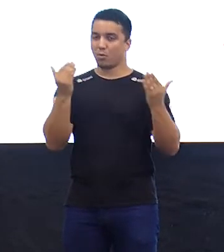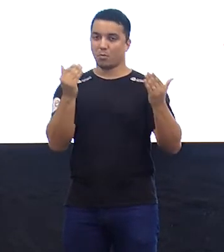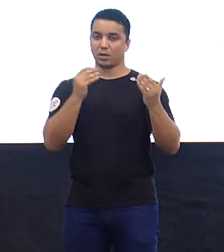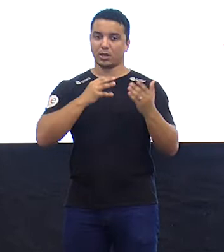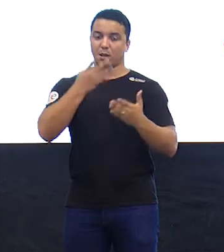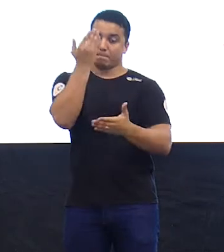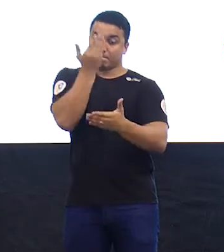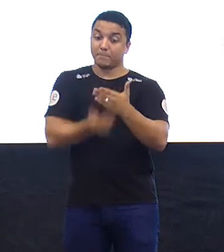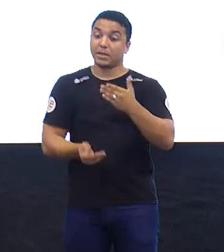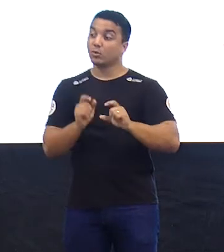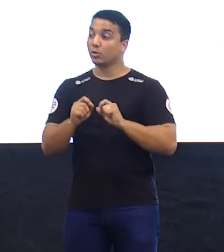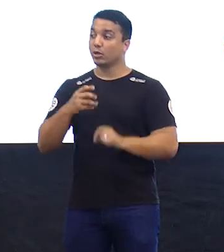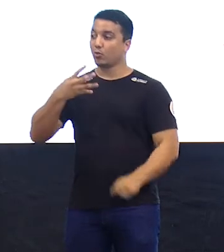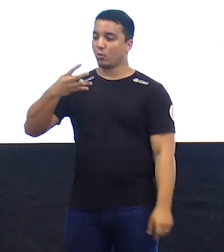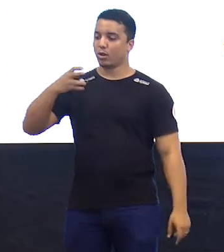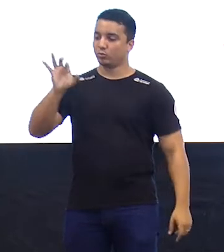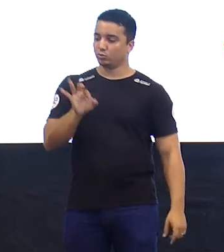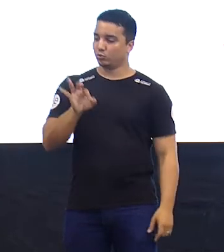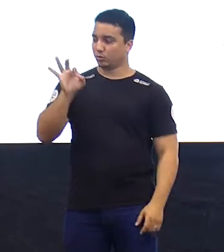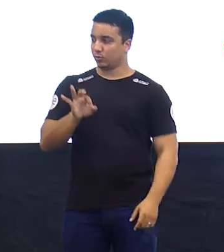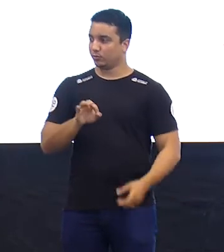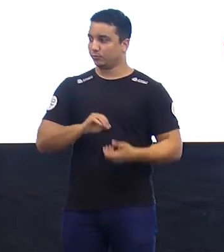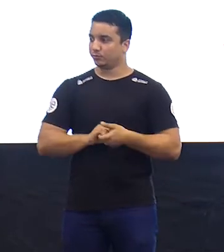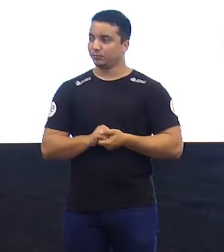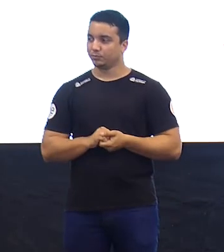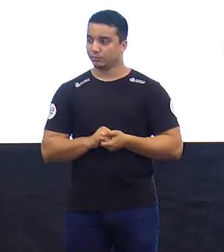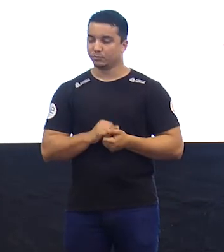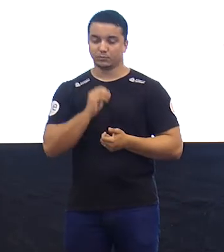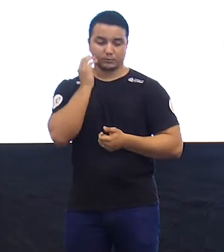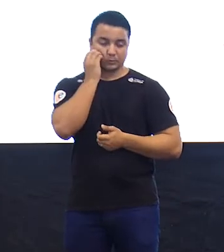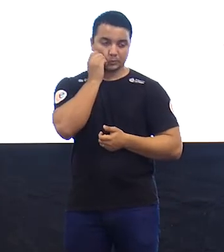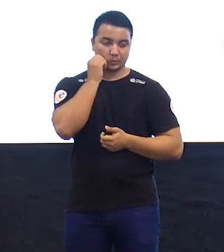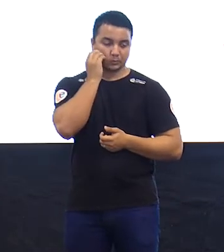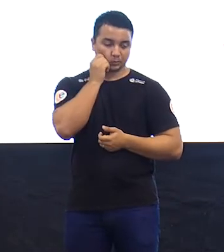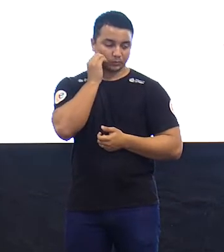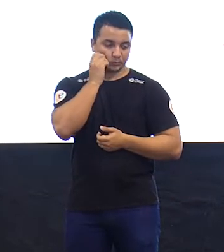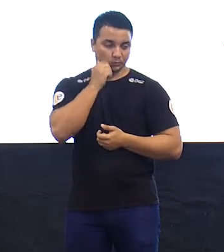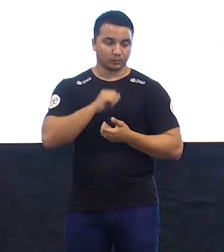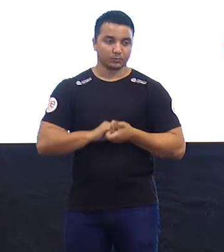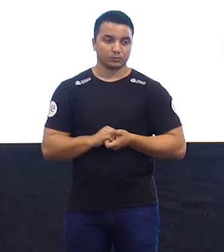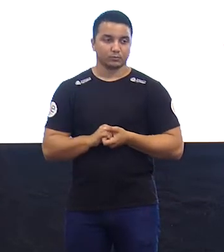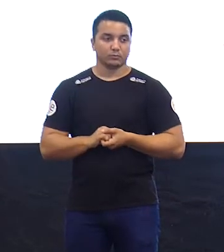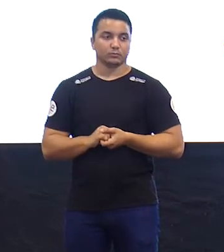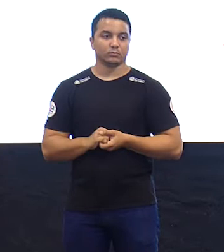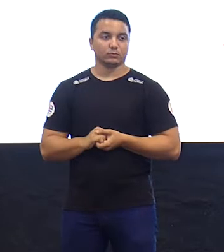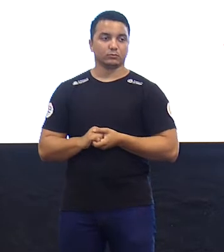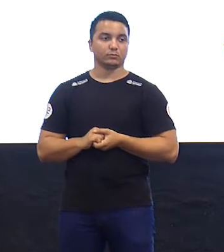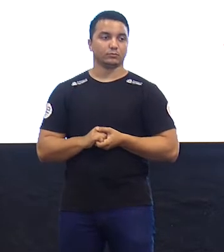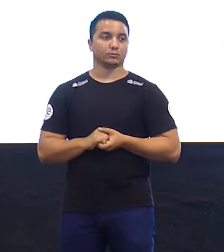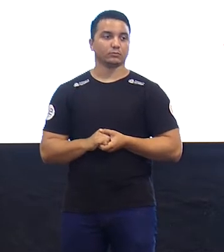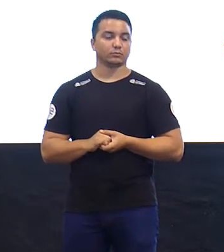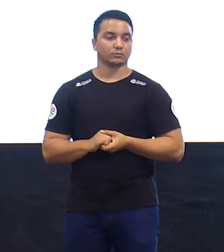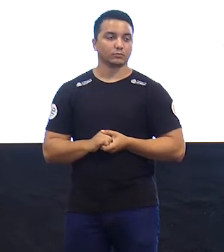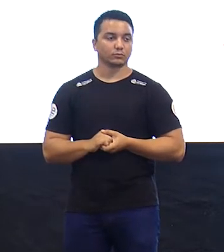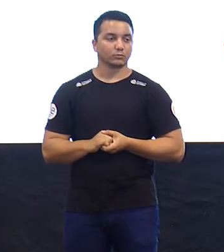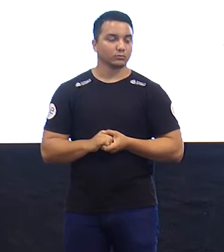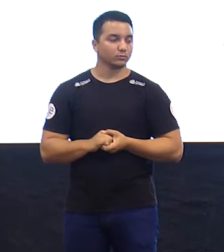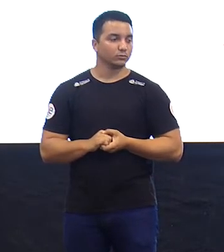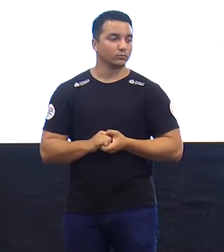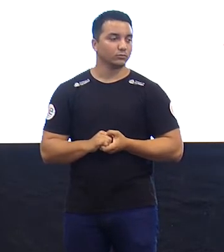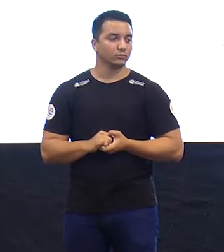ele perdeu o seu poder aquisitivo. Massa? Show de bola? Vamos